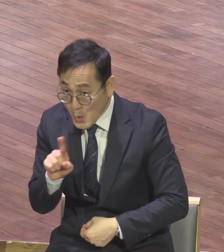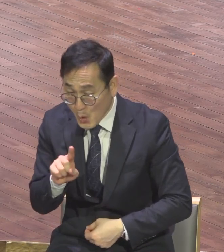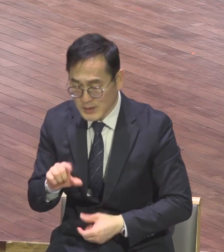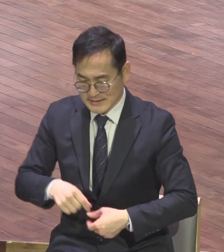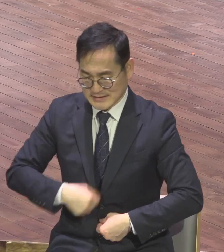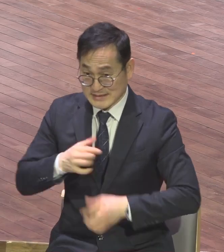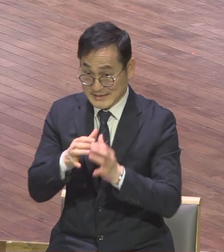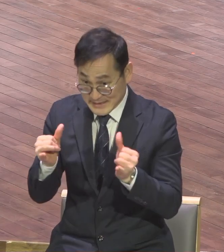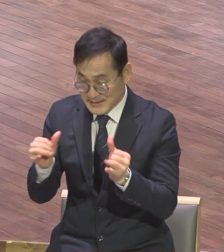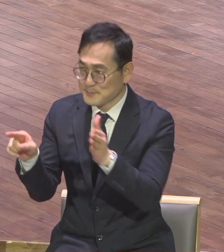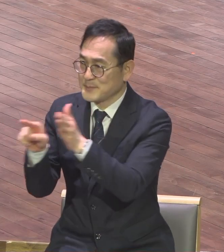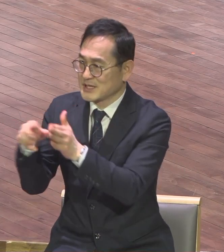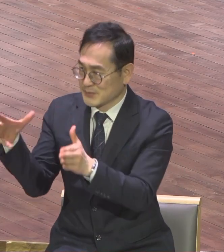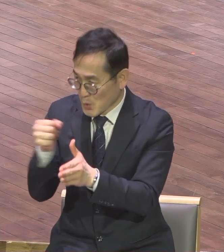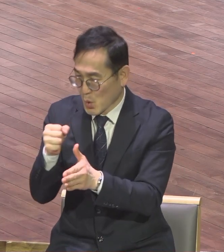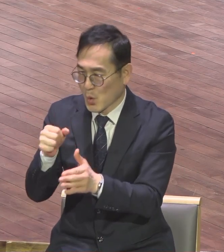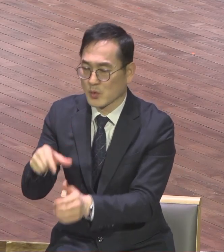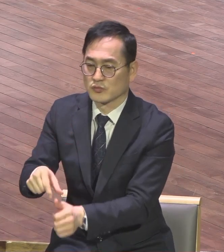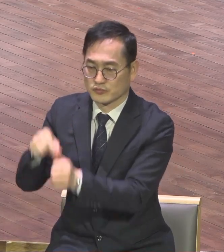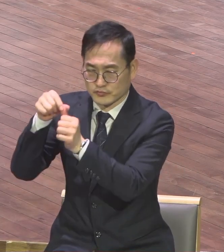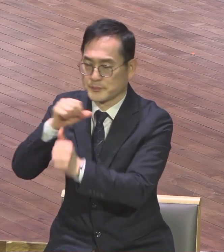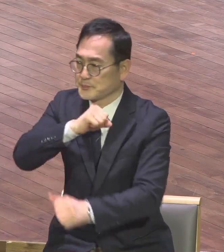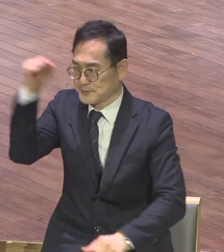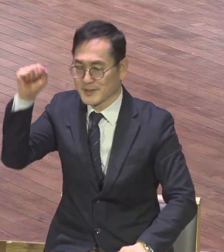의는 믿음으로 말미암아 살리라.